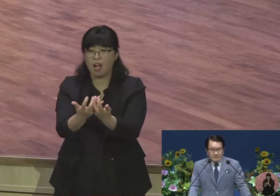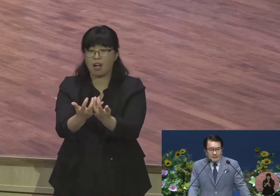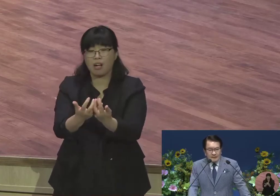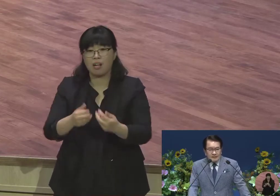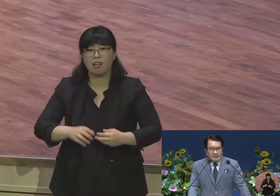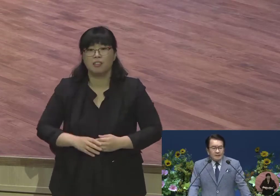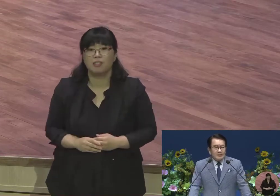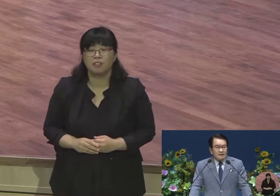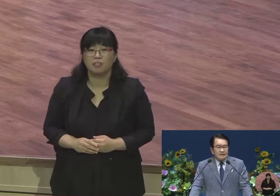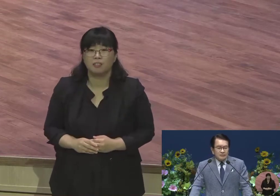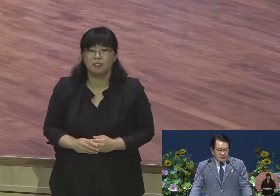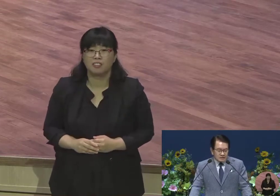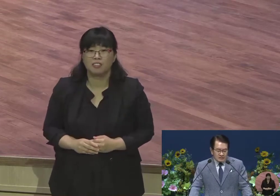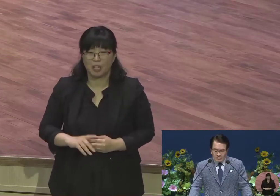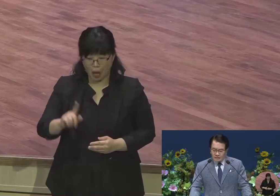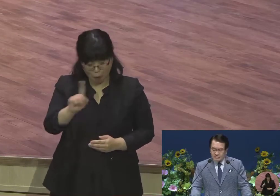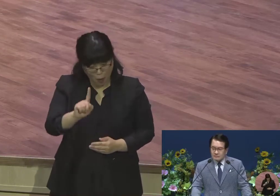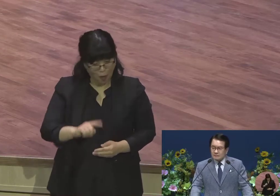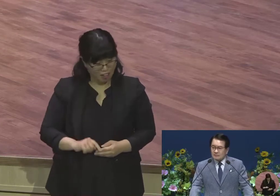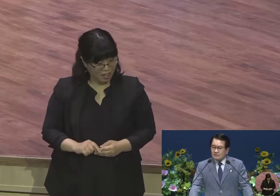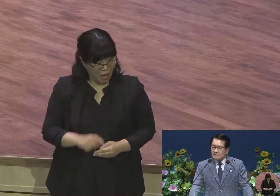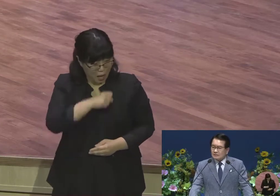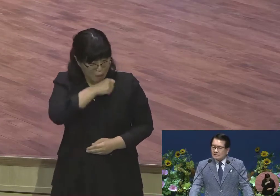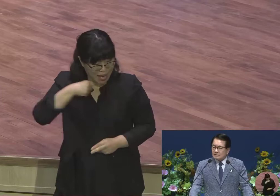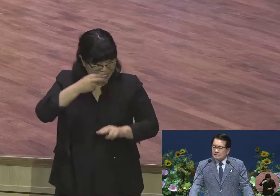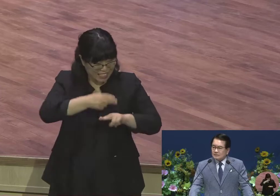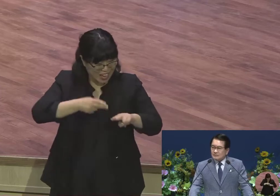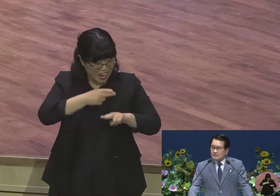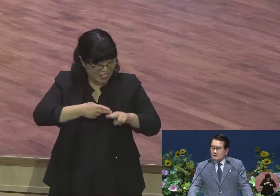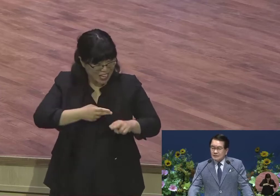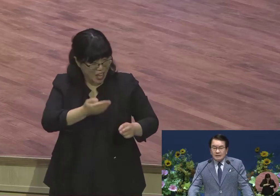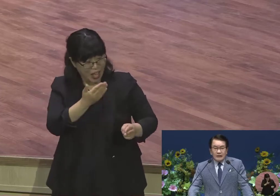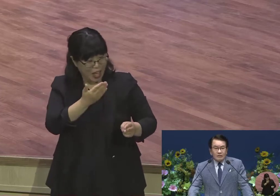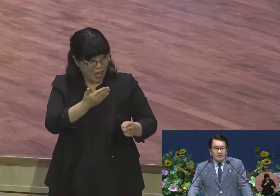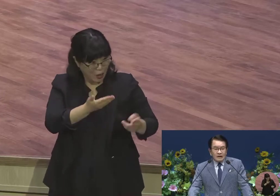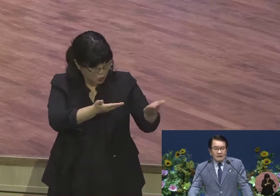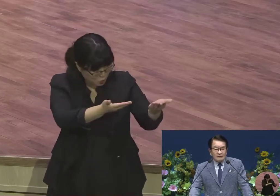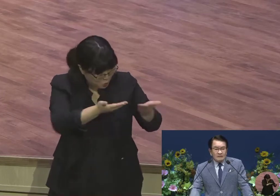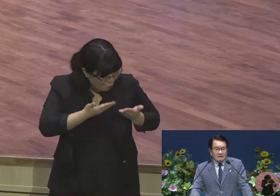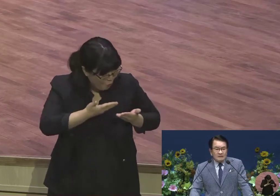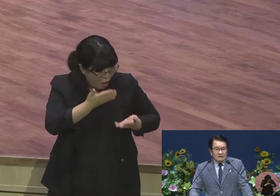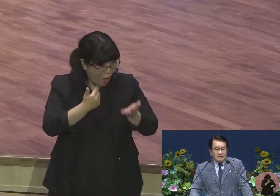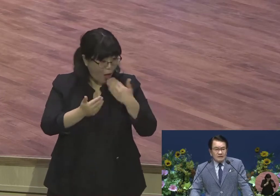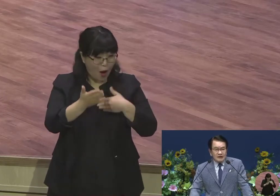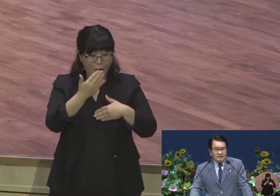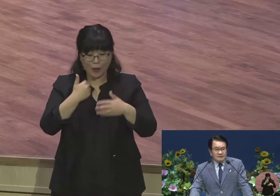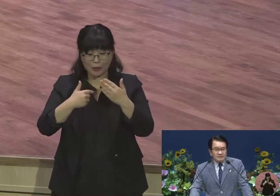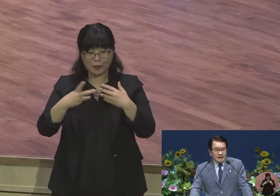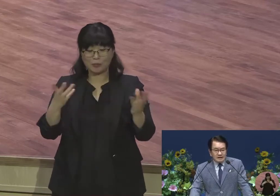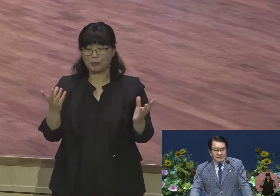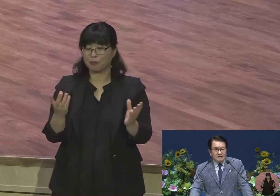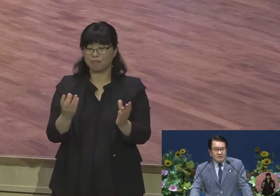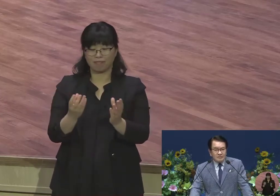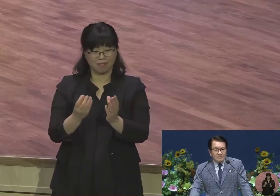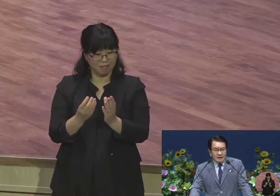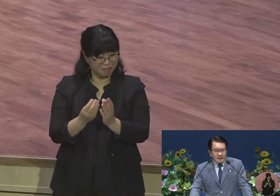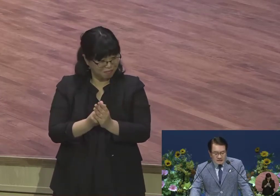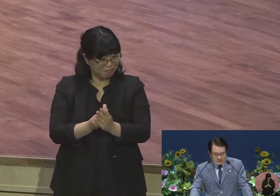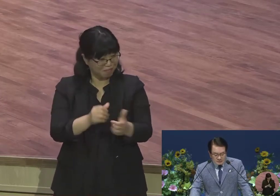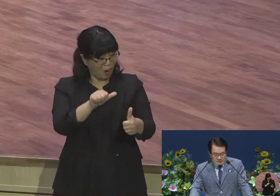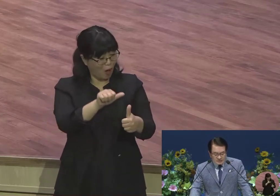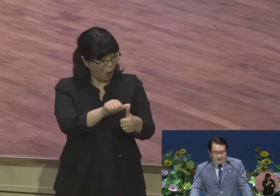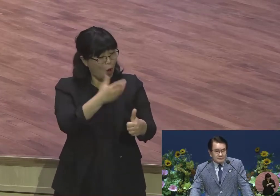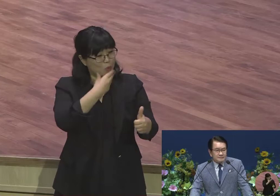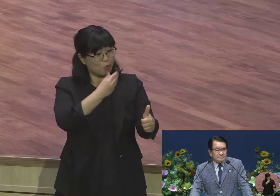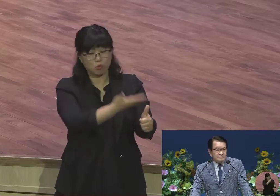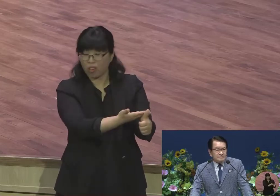밥 함께 얻어먹었다고 은약과 다른 짓을 하면 되겠어요 안되지요 밥